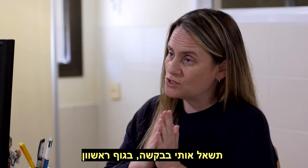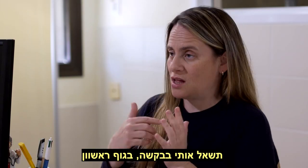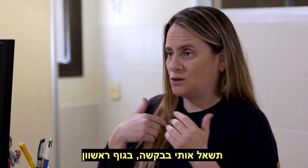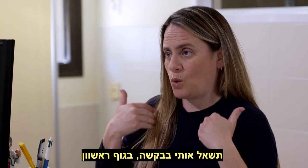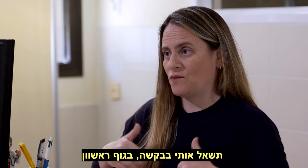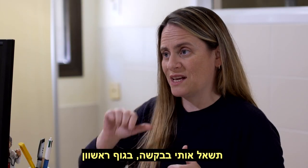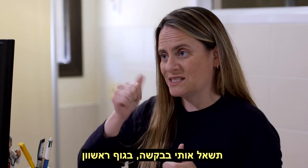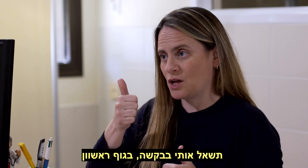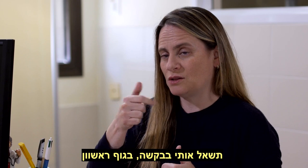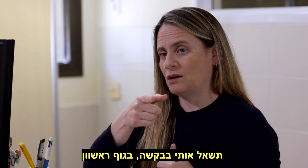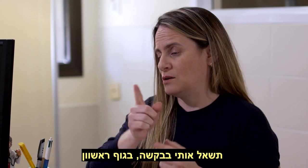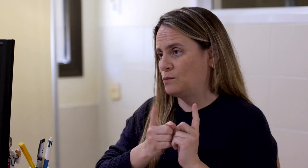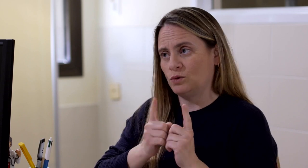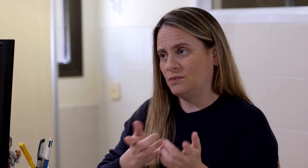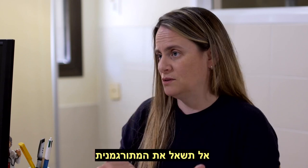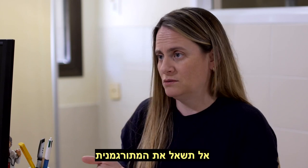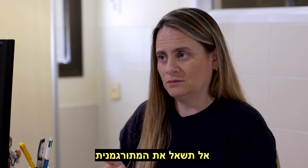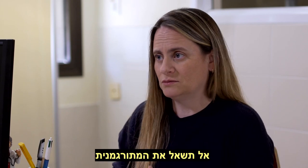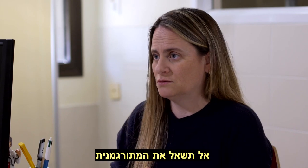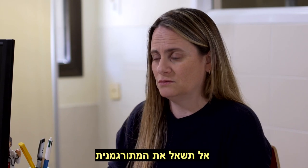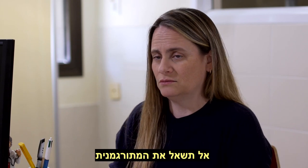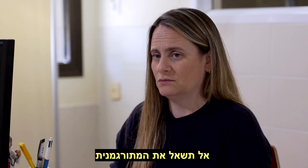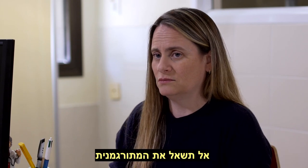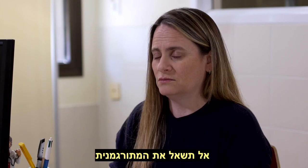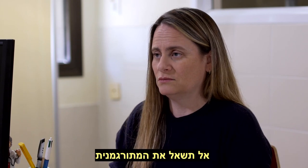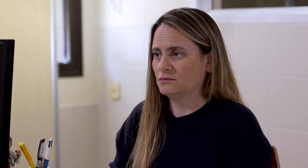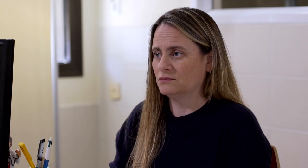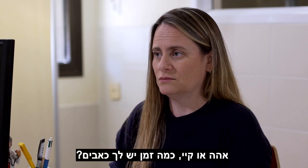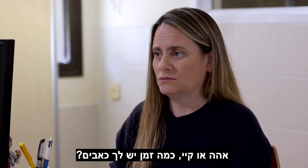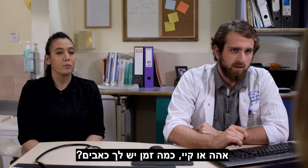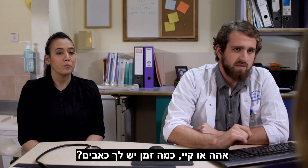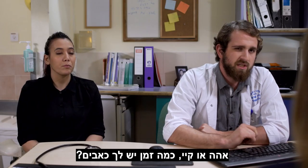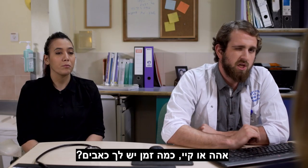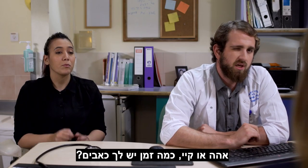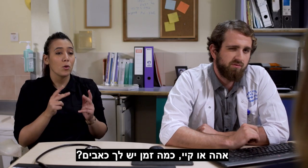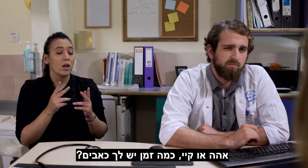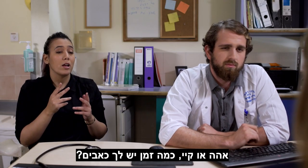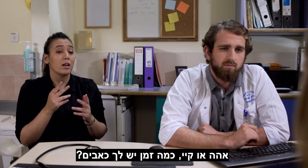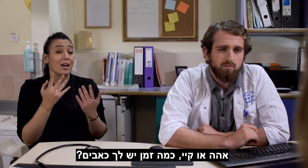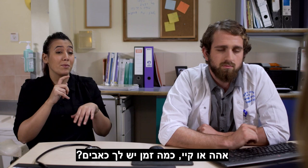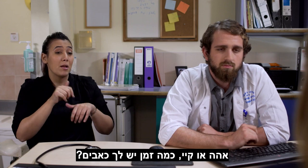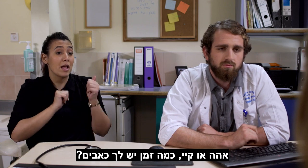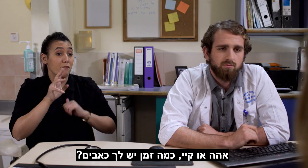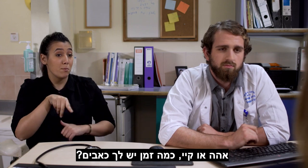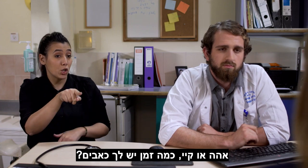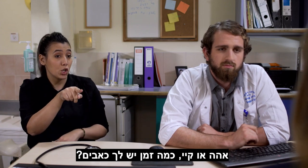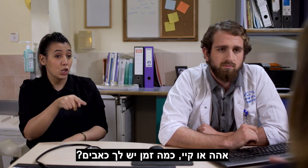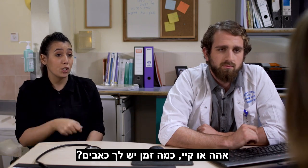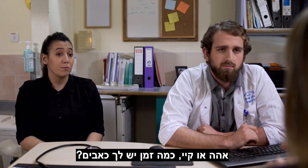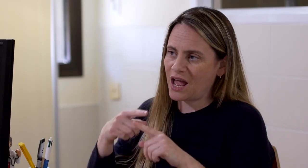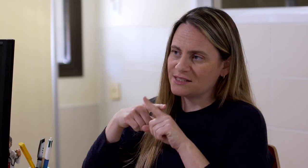תשאל אותי בבקשה, בגוף ראשון. אל תשאל את המתורגמנית. אוקיי, כמה זמן יש לך כאבים?